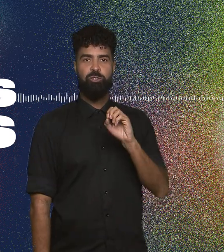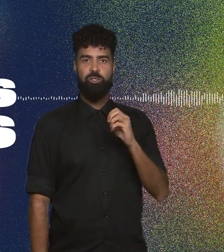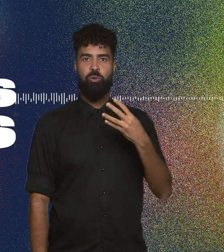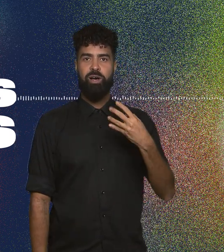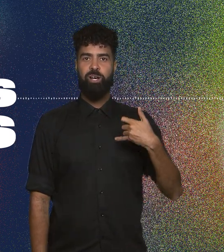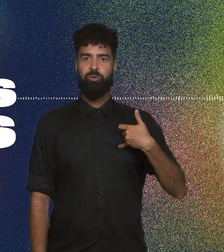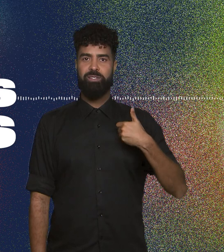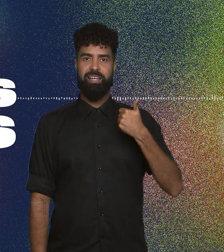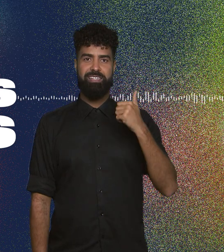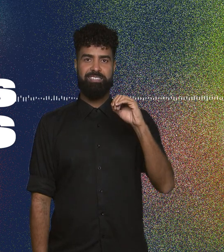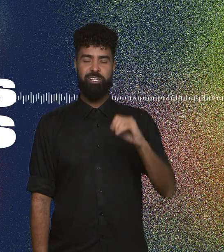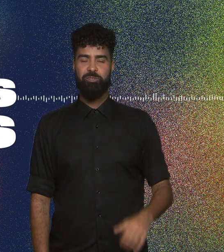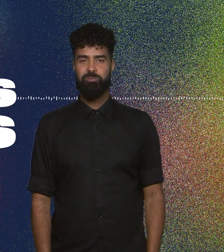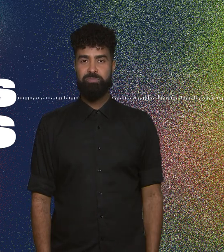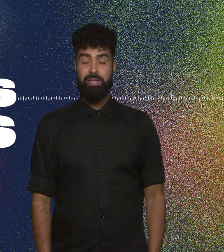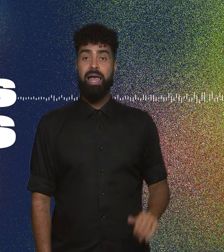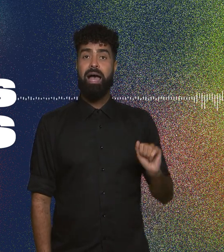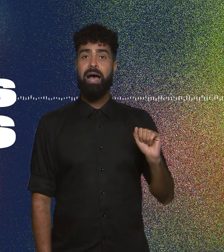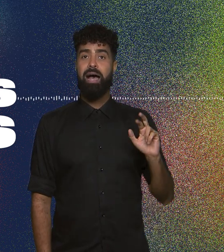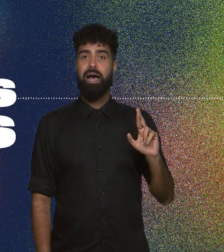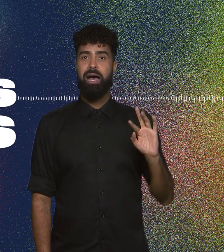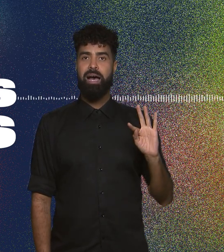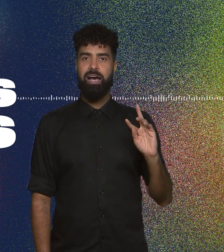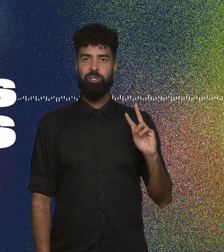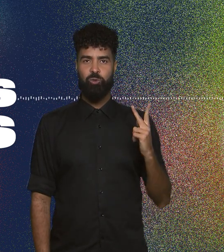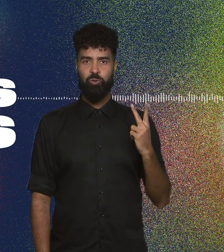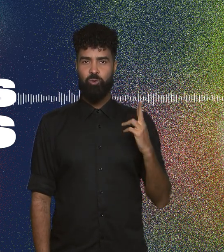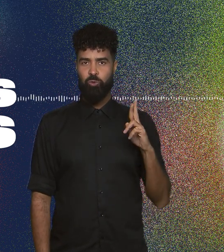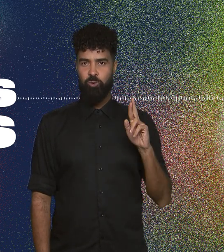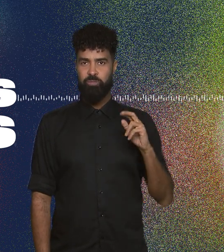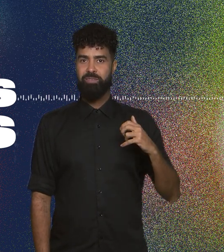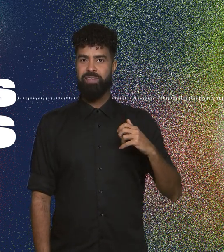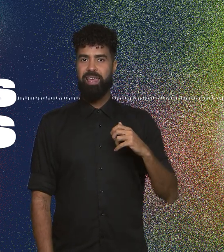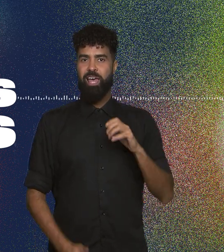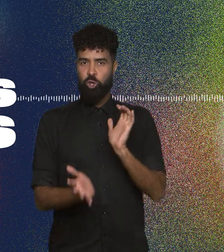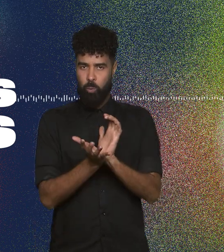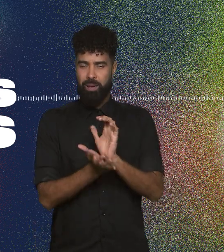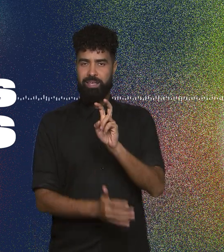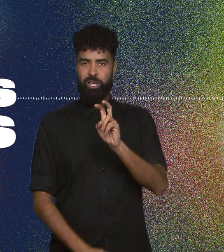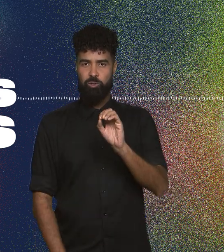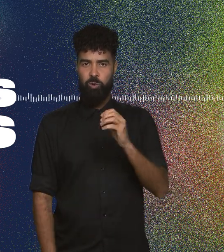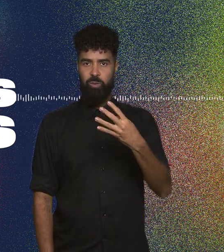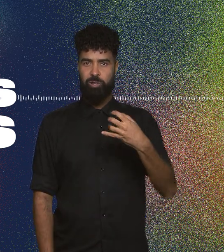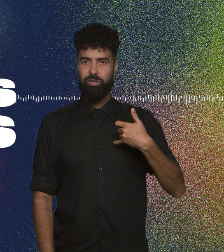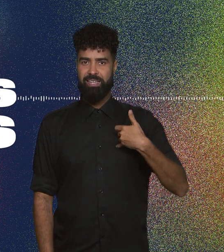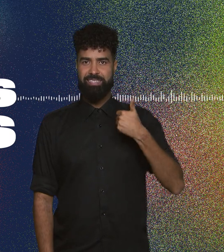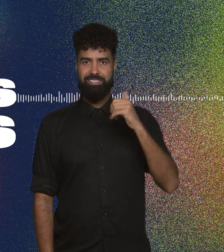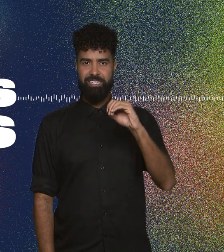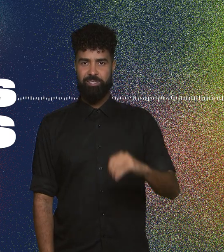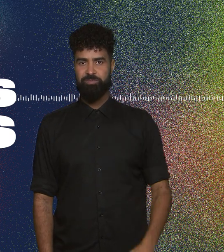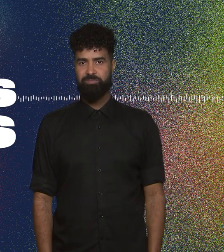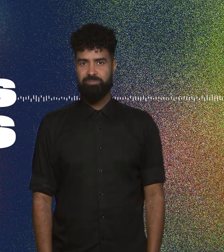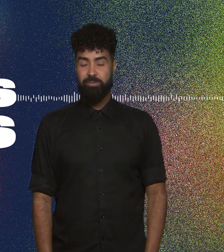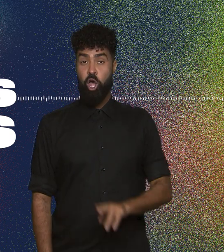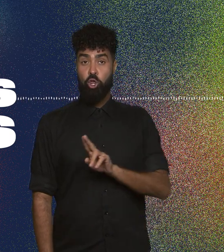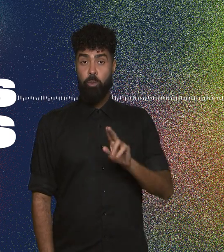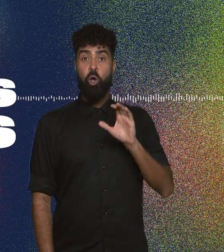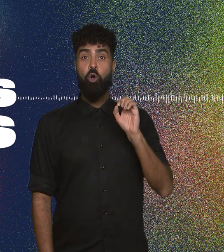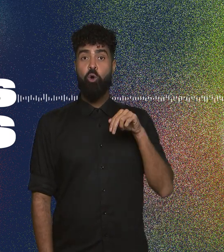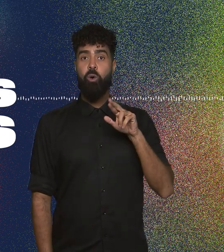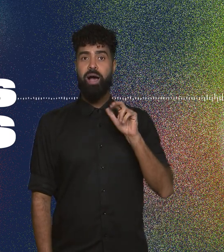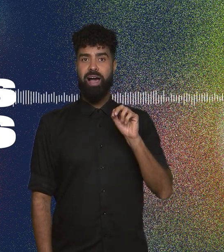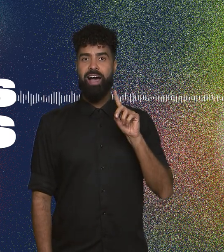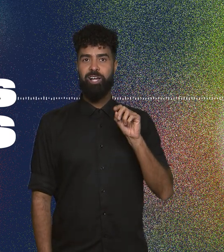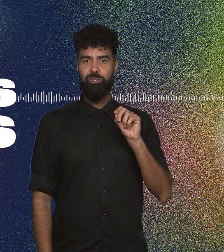tenho 10 anos. Arthur Cavalcante, sou da 504 e tenho 10 anos. Meu nome é Conrado Sanders, eu